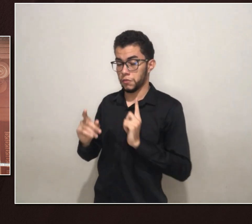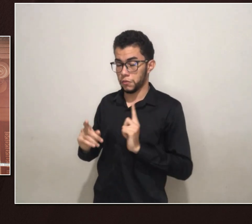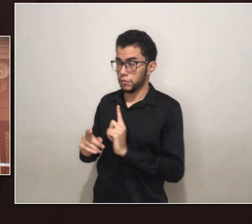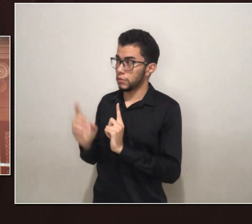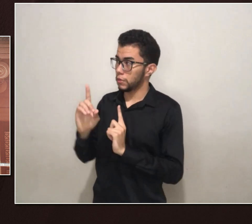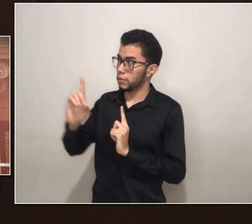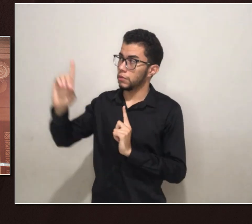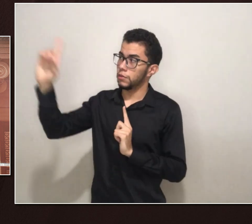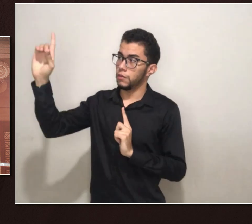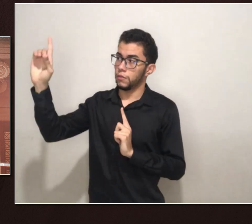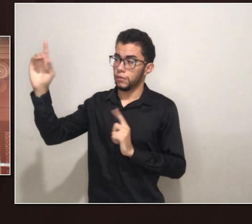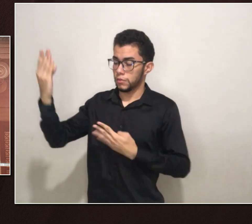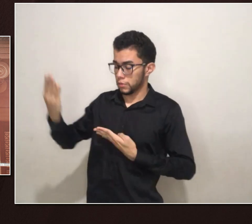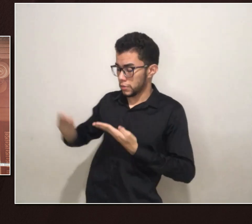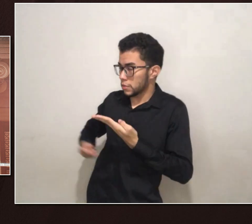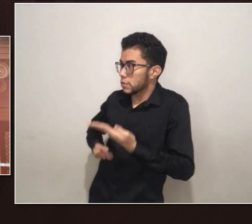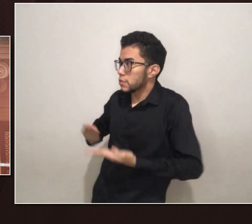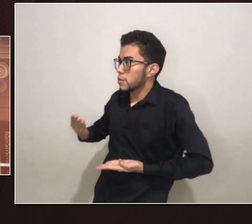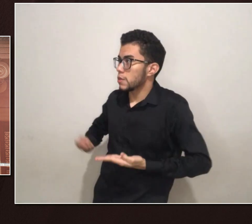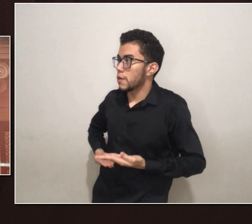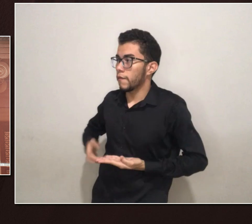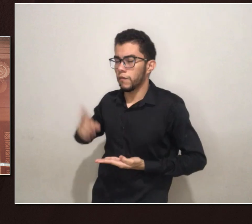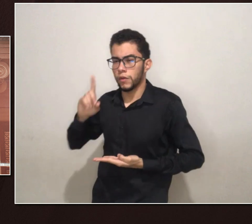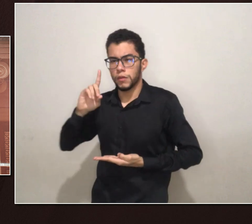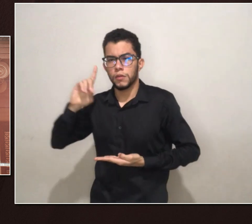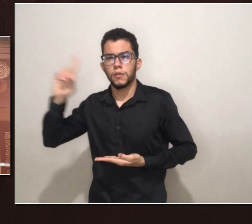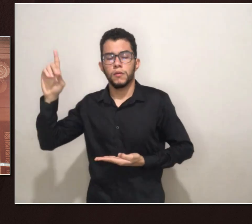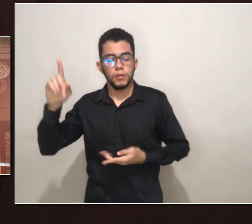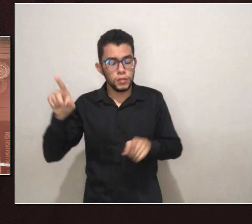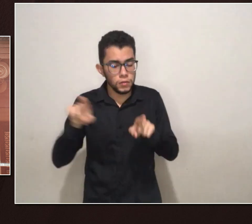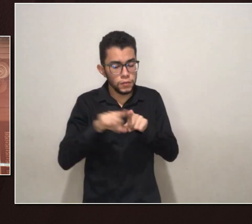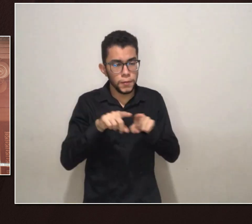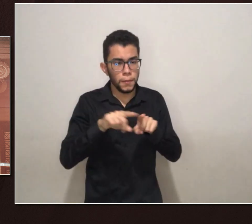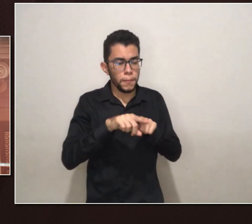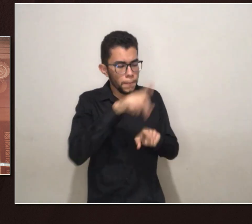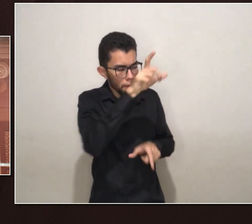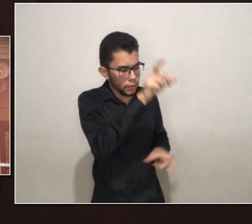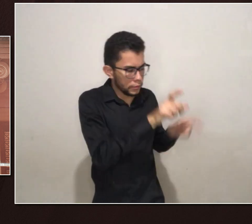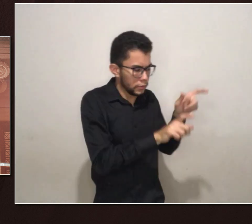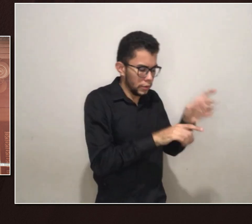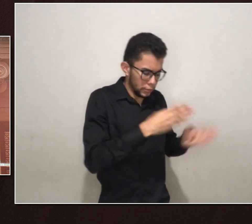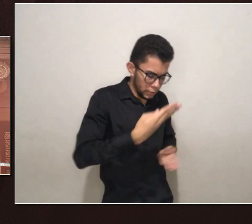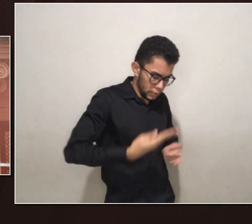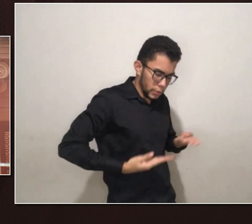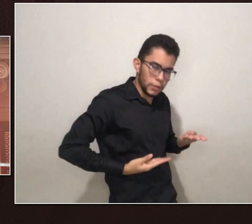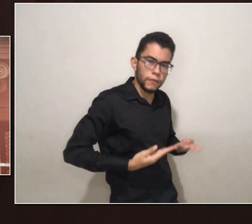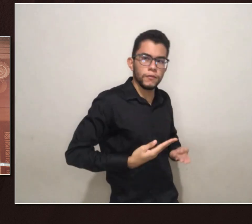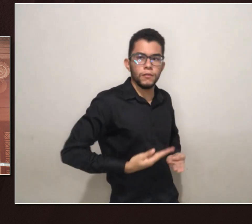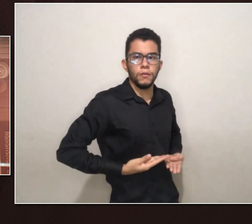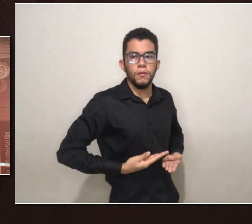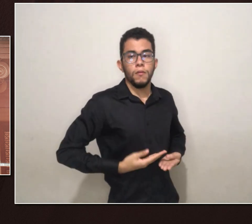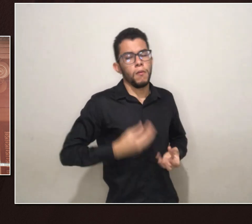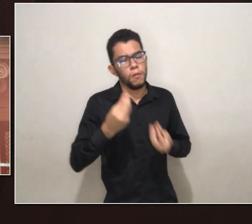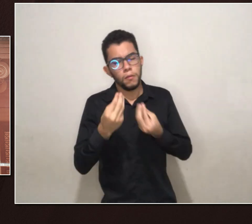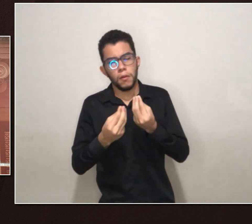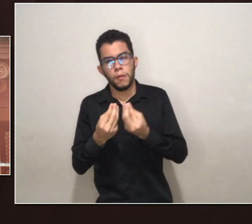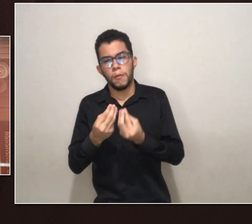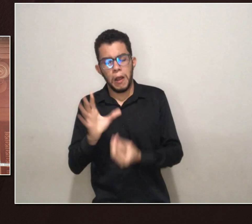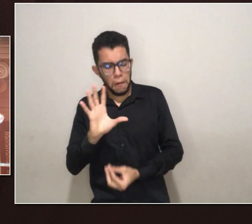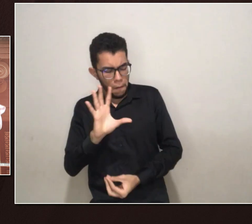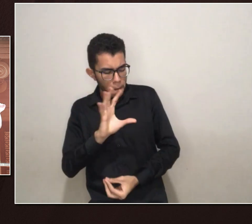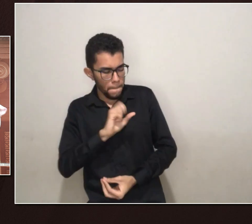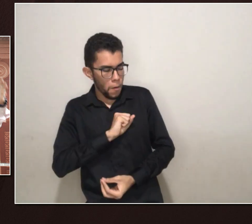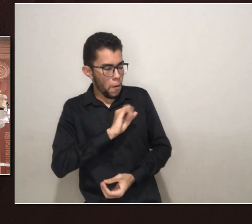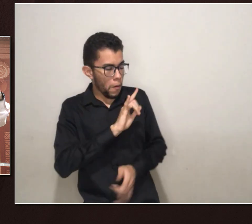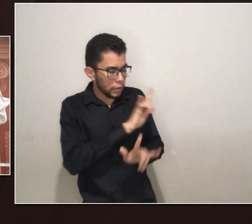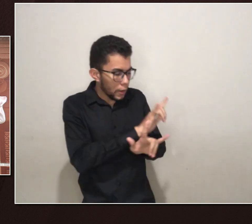homens com tanto amor, irmãos, é isso que a gente precisa, né? Servir a igreja, servir os irmãos,